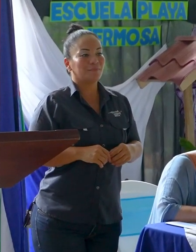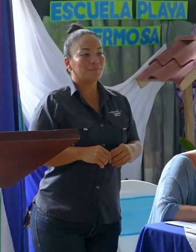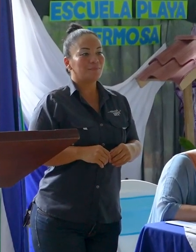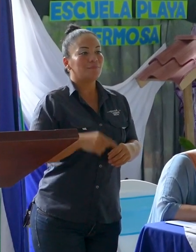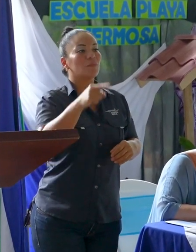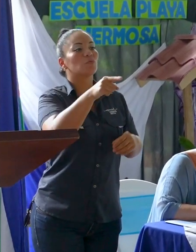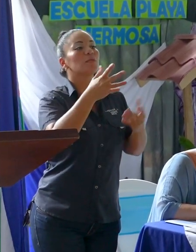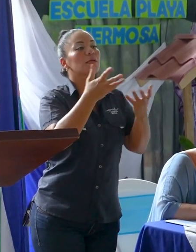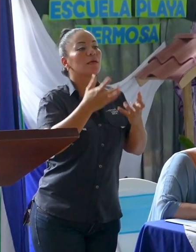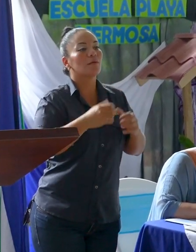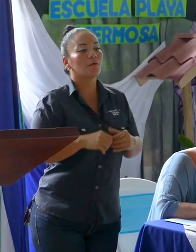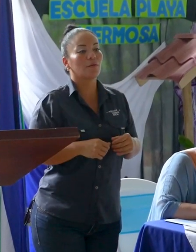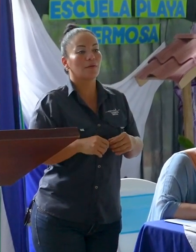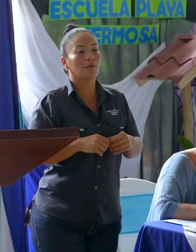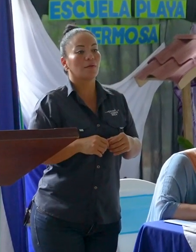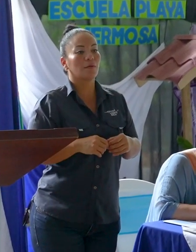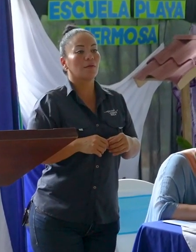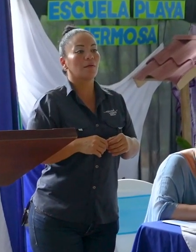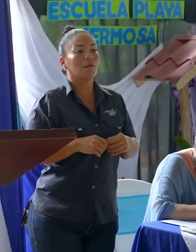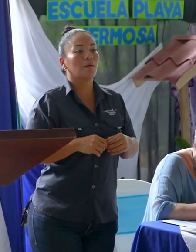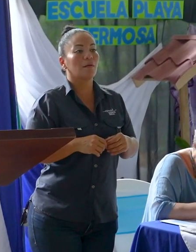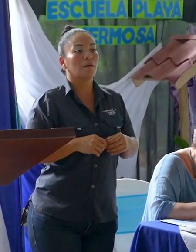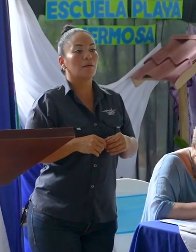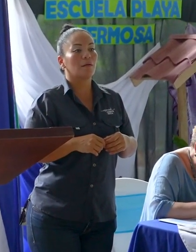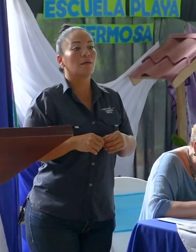¿Usted qué quiere?